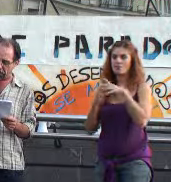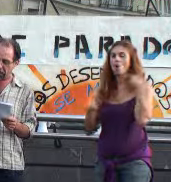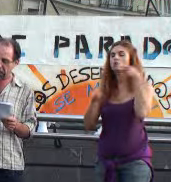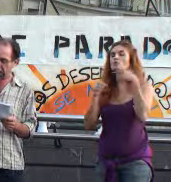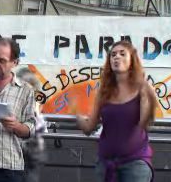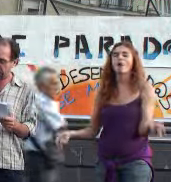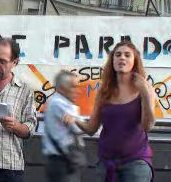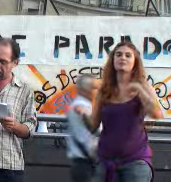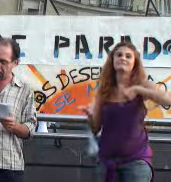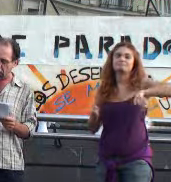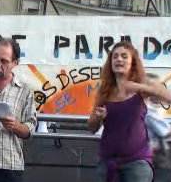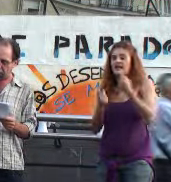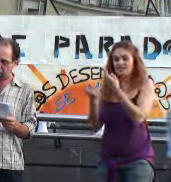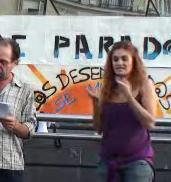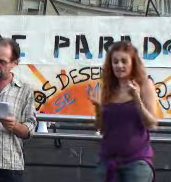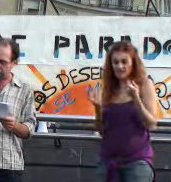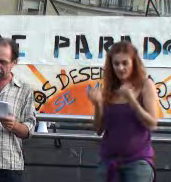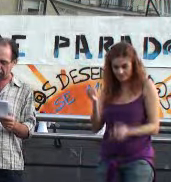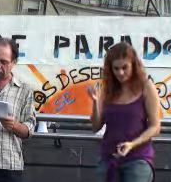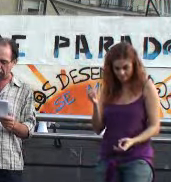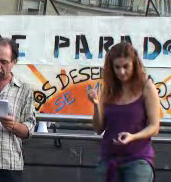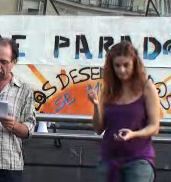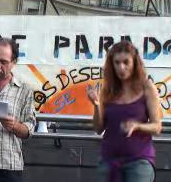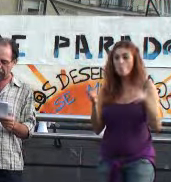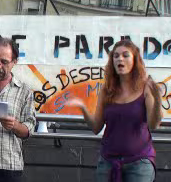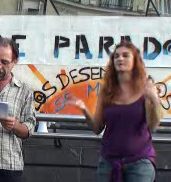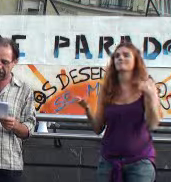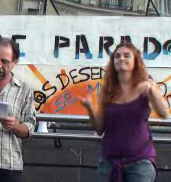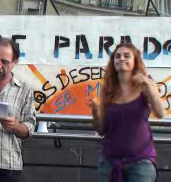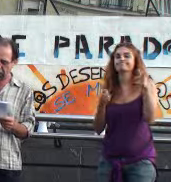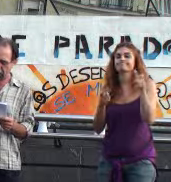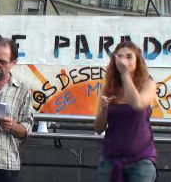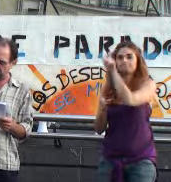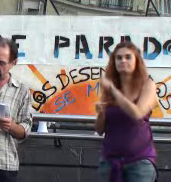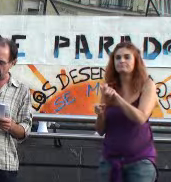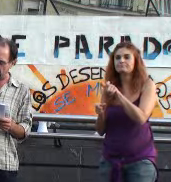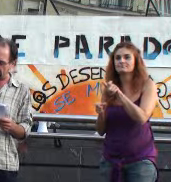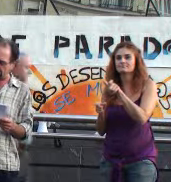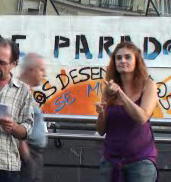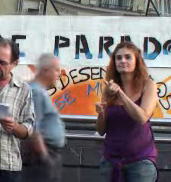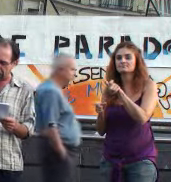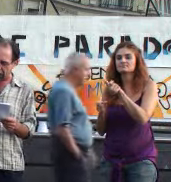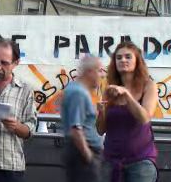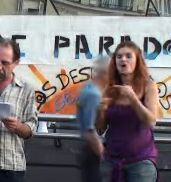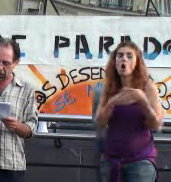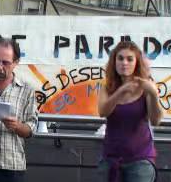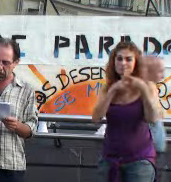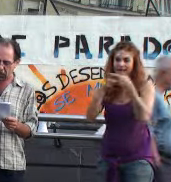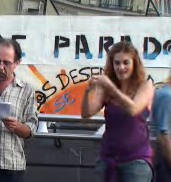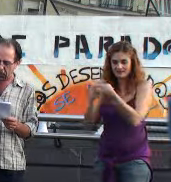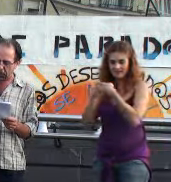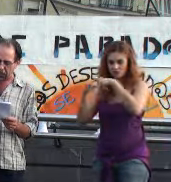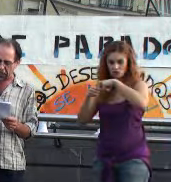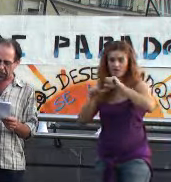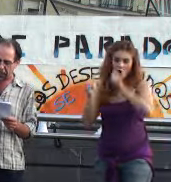dentro: la necesidad de compartir en solidaridad, de no competir como rivales encarnizados por